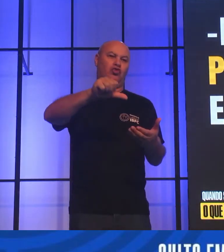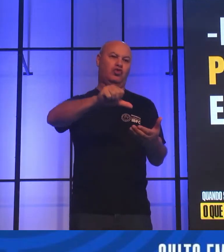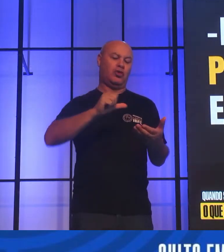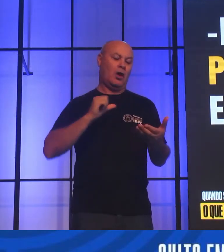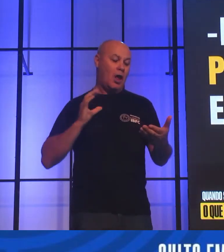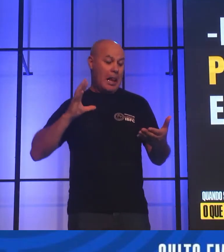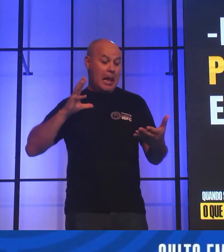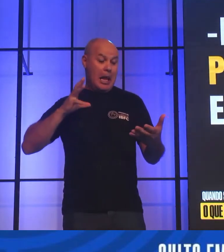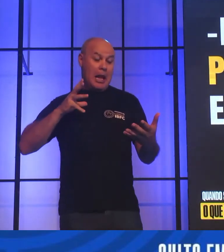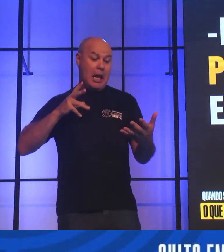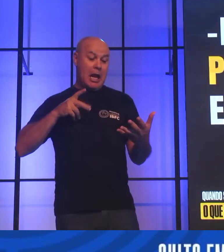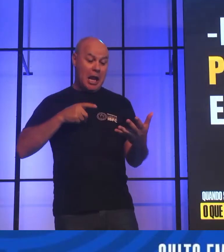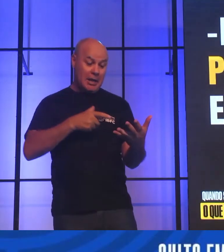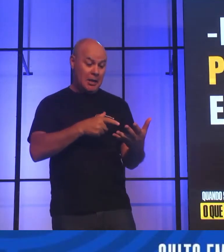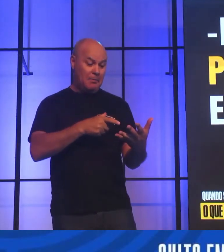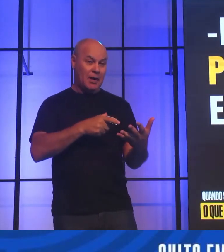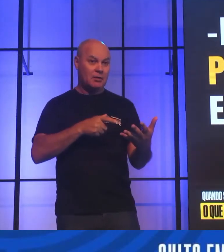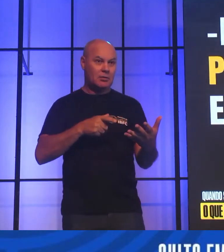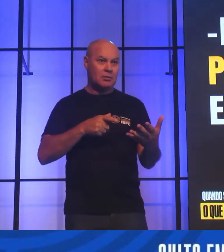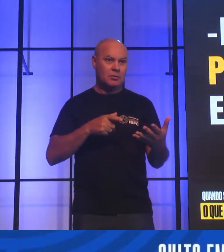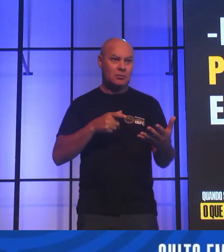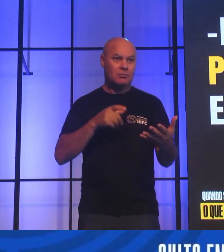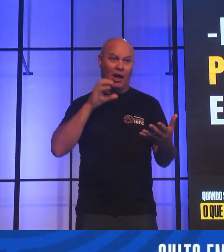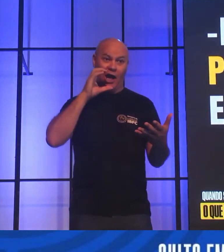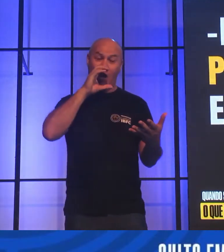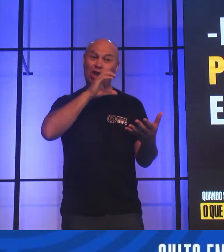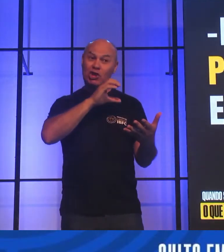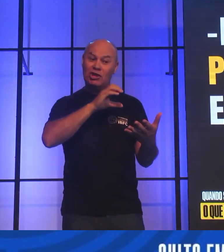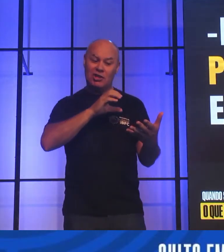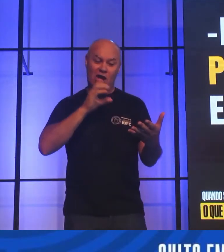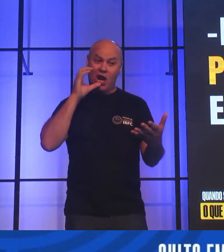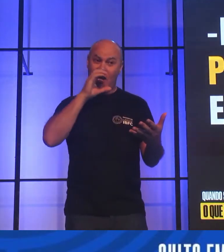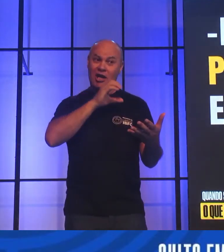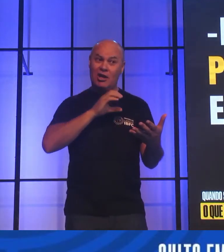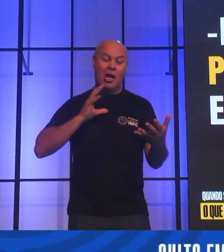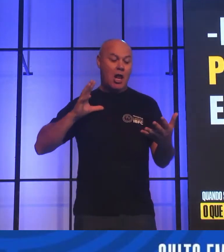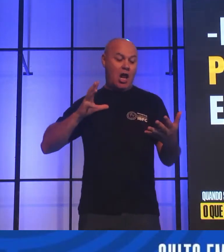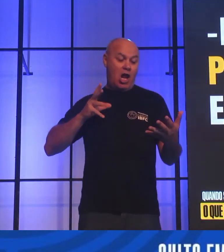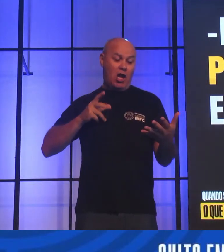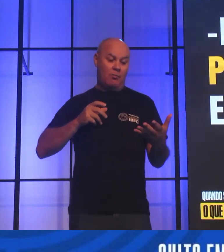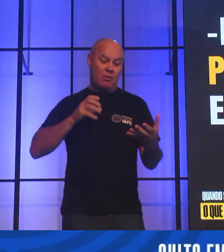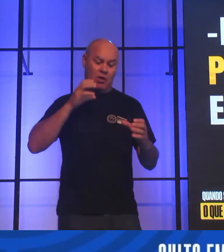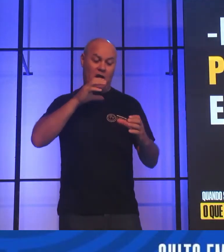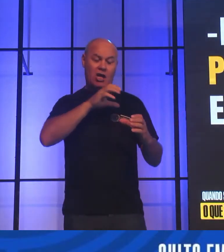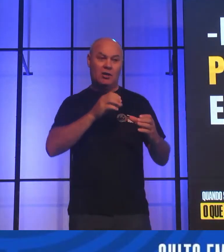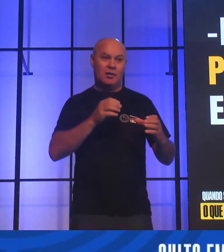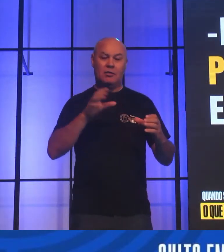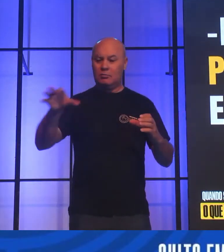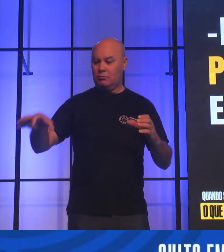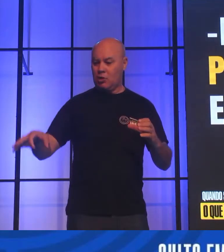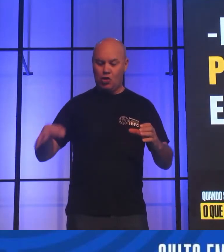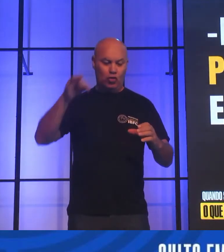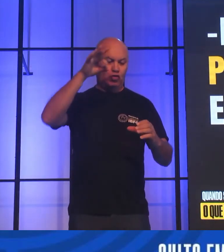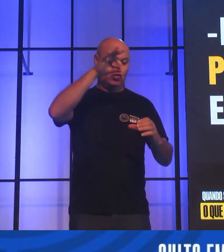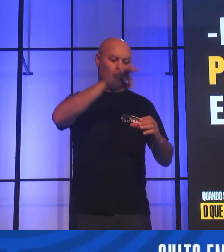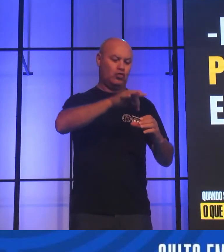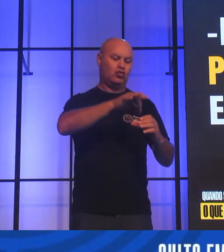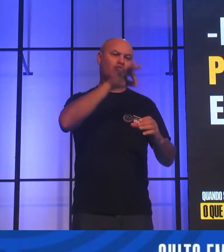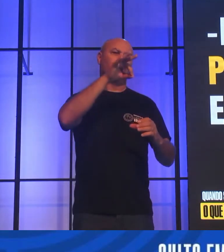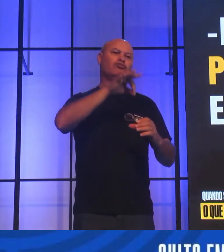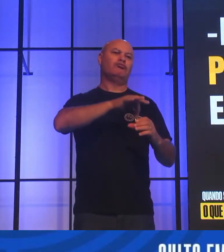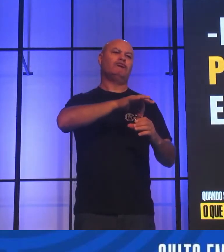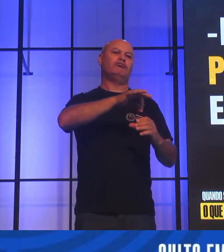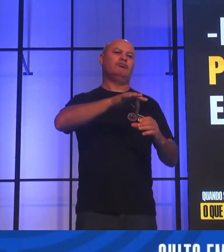está quente. Você pega um sachêzinho de chá e coloca dentro da água quente e vai mexendo,